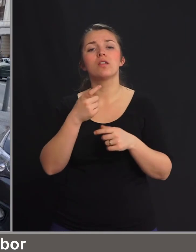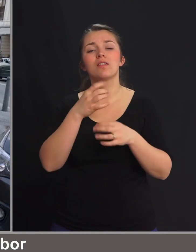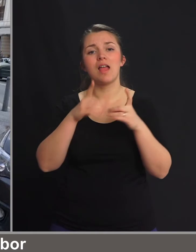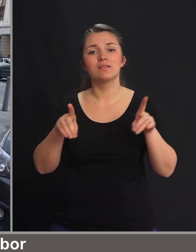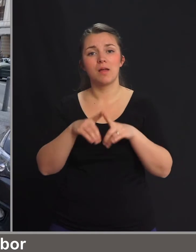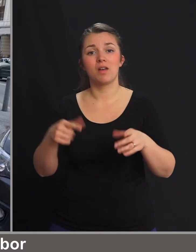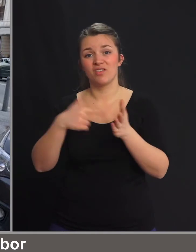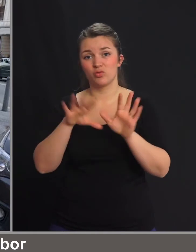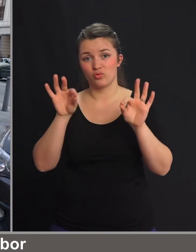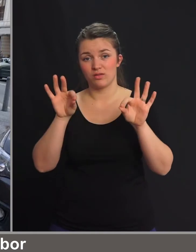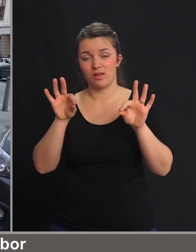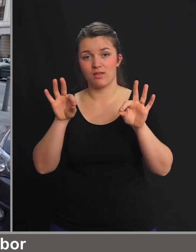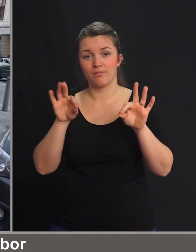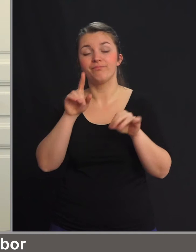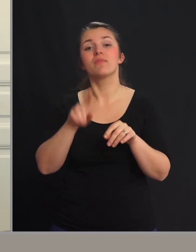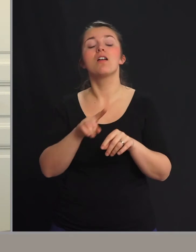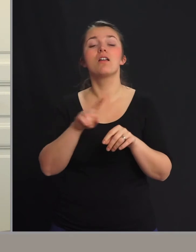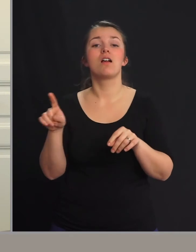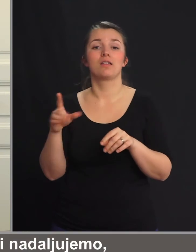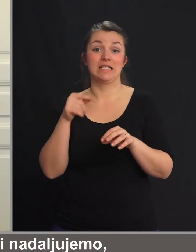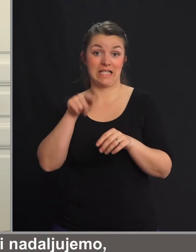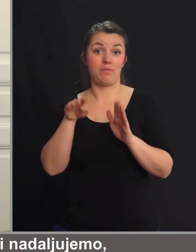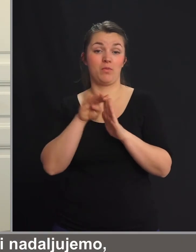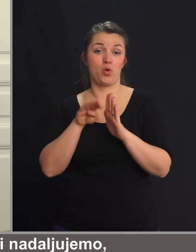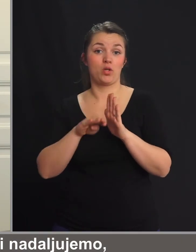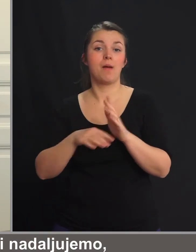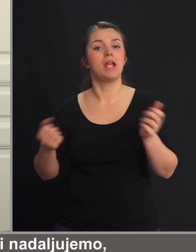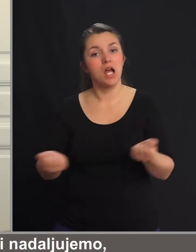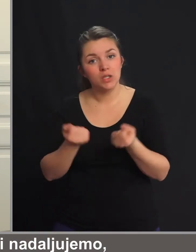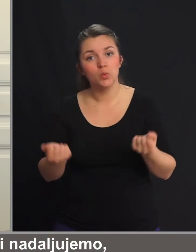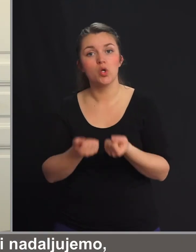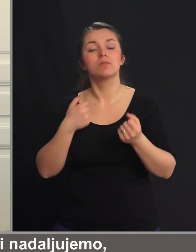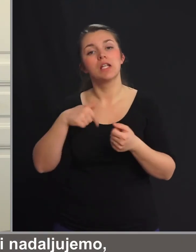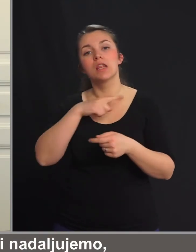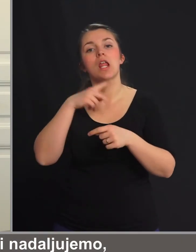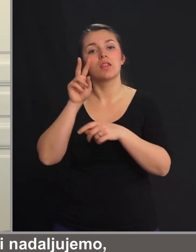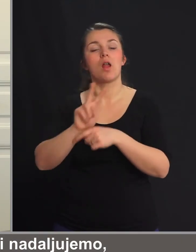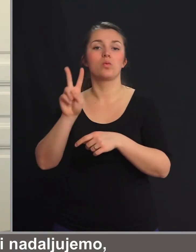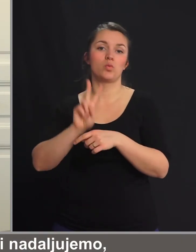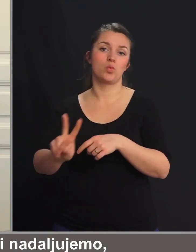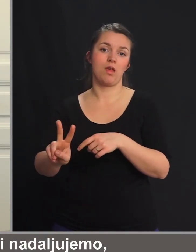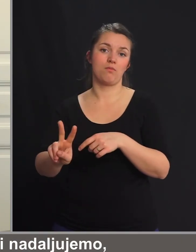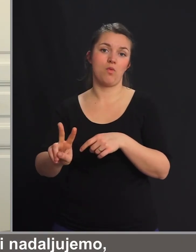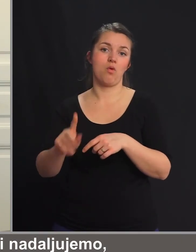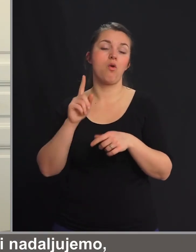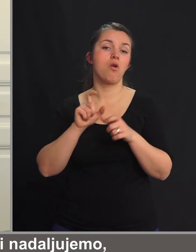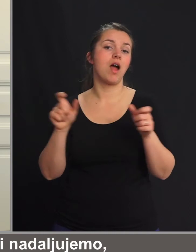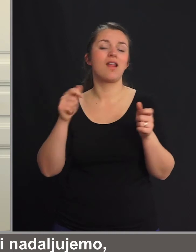od decembra 2010. In s temi programi, aktivnostmi